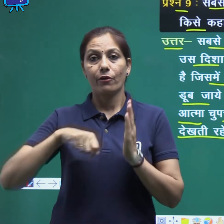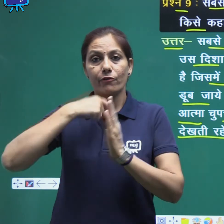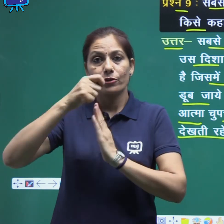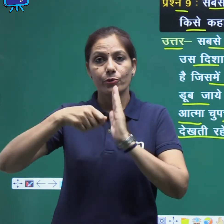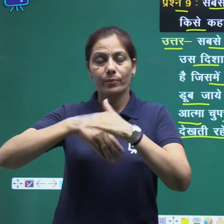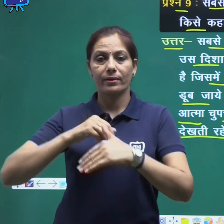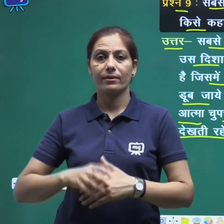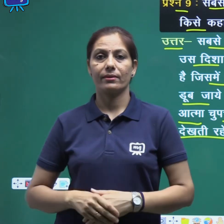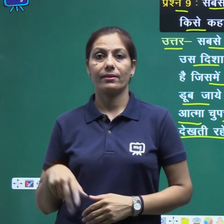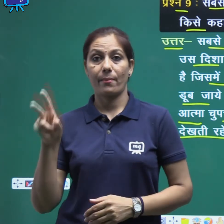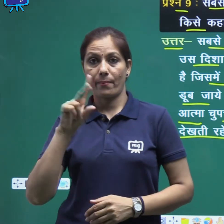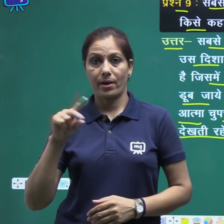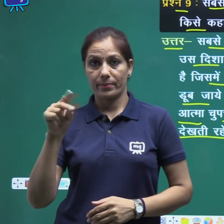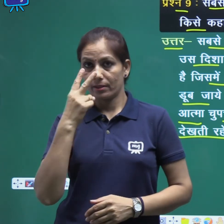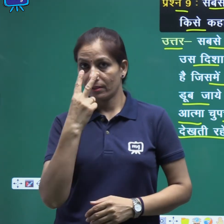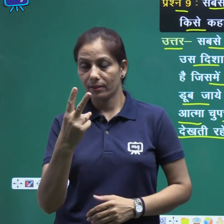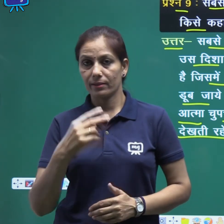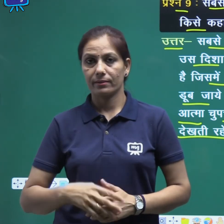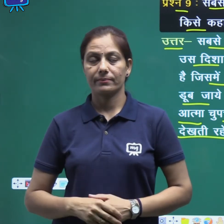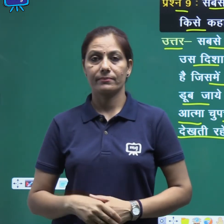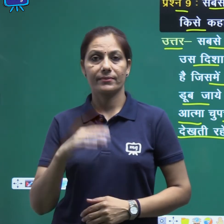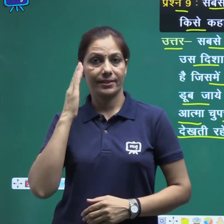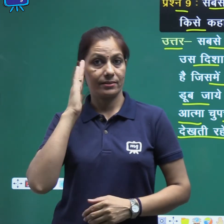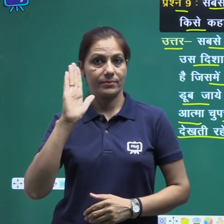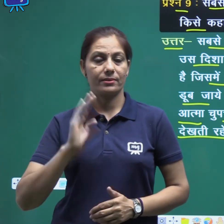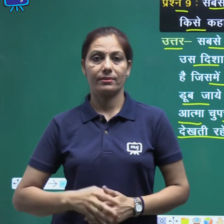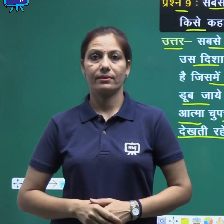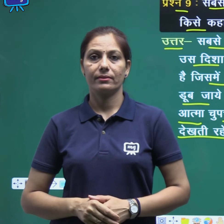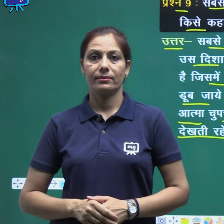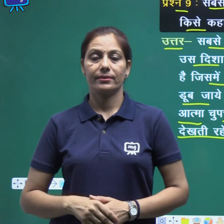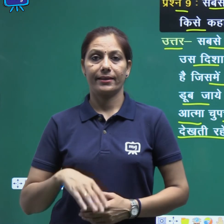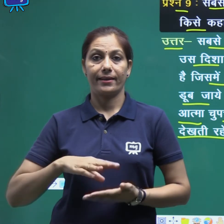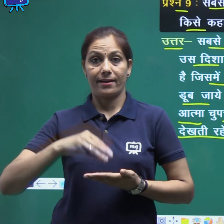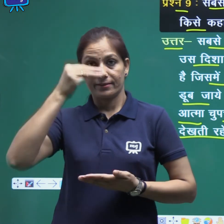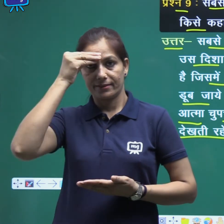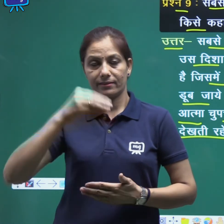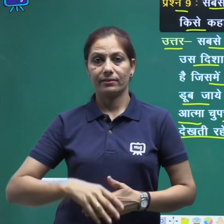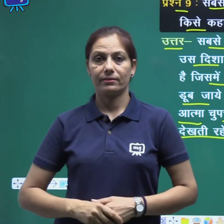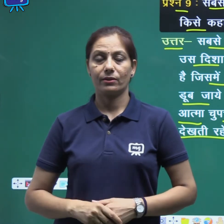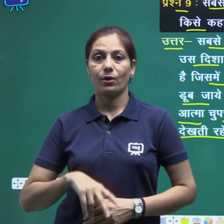में बार बार देखें, समझें, याद करें